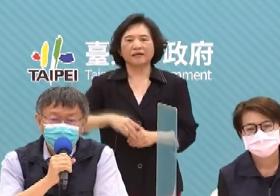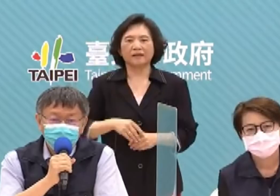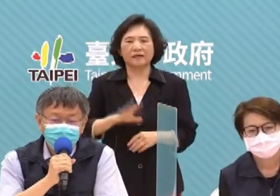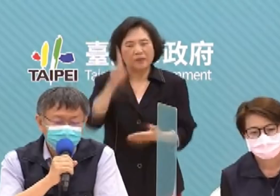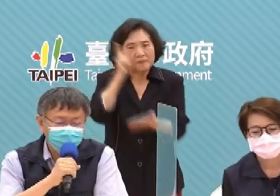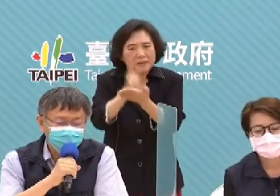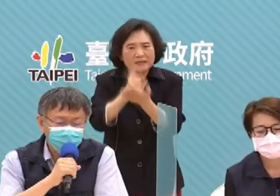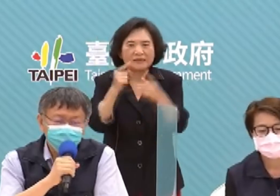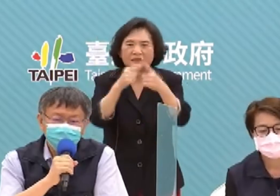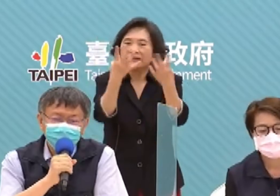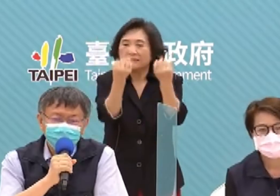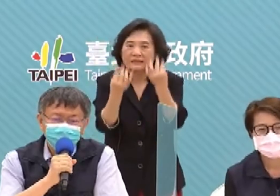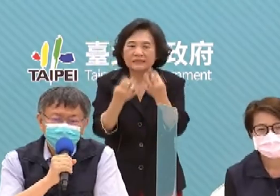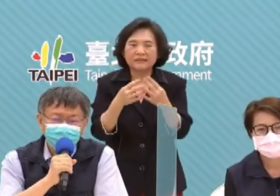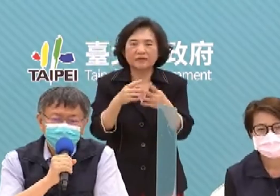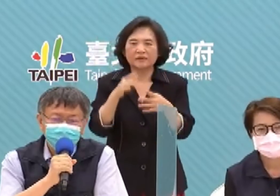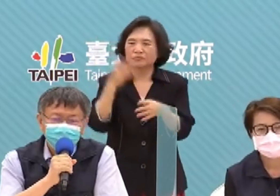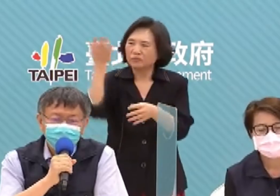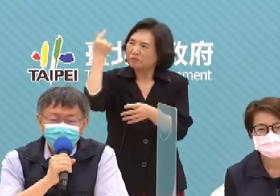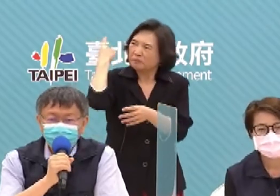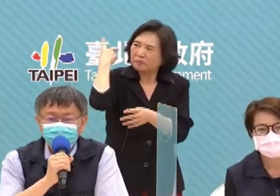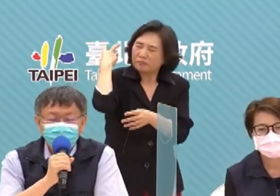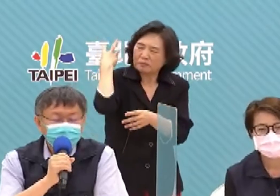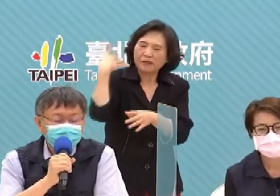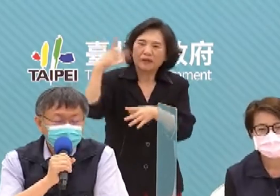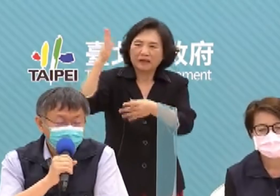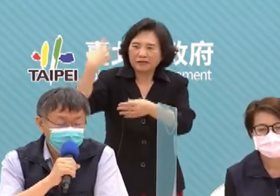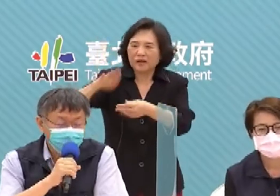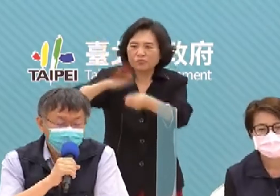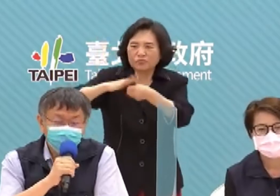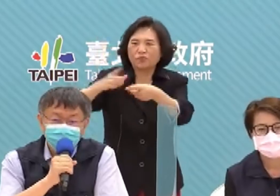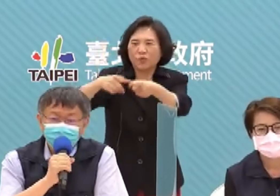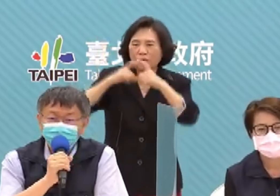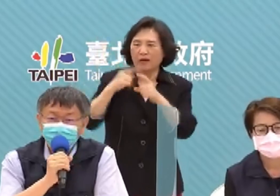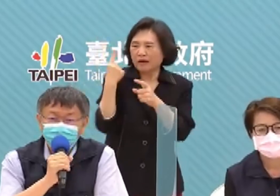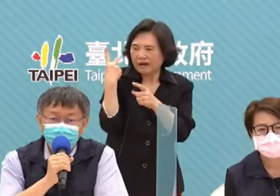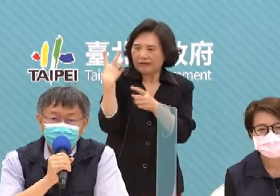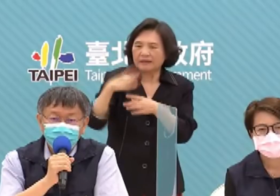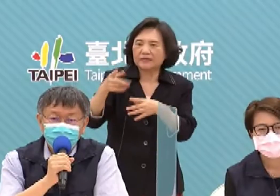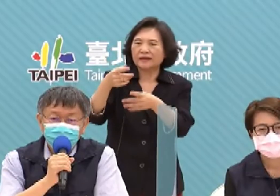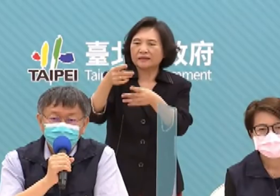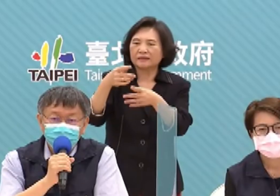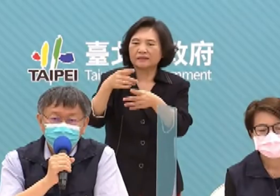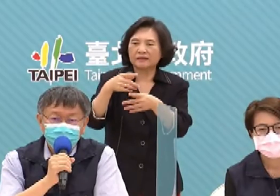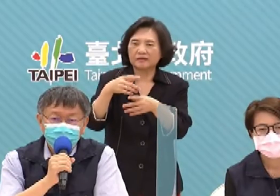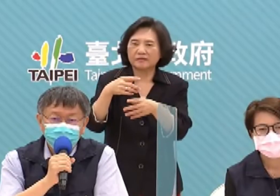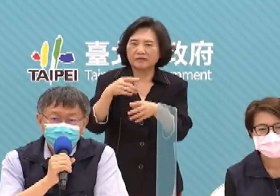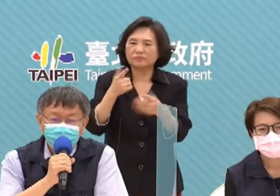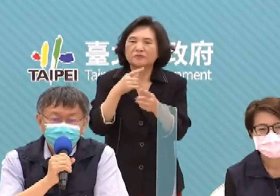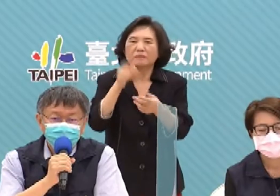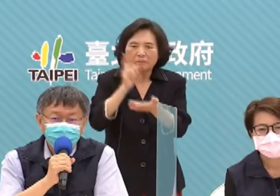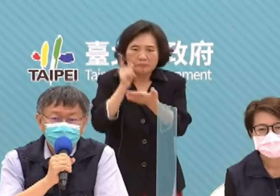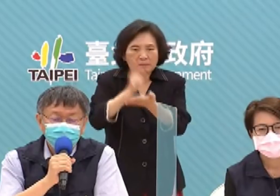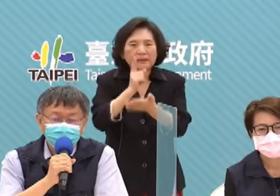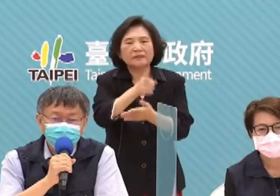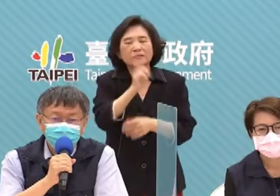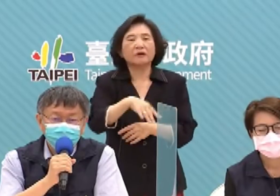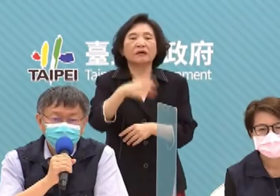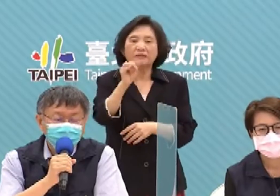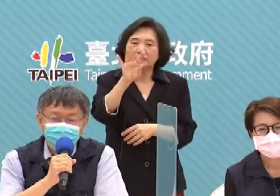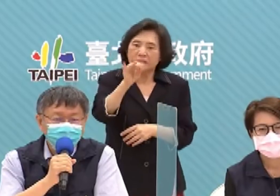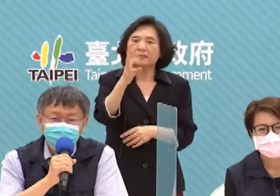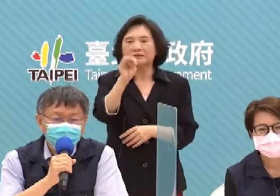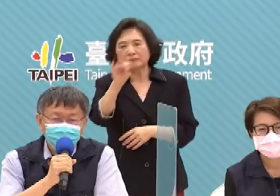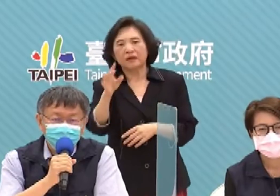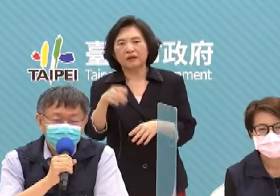数，不管你说什么校正回归的，从几天前开始，不是都每天报好几百，这个数字在短期